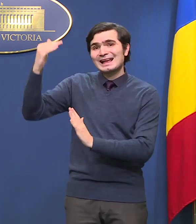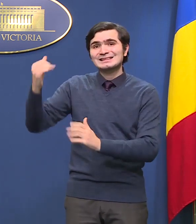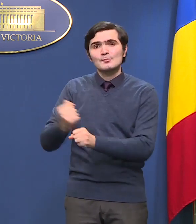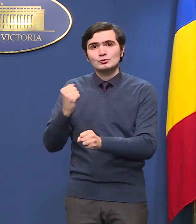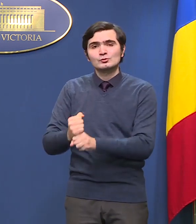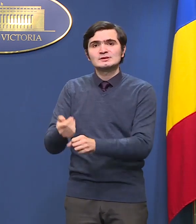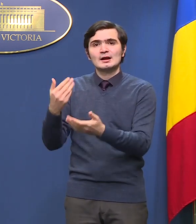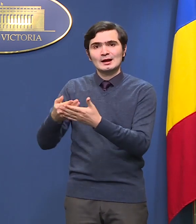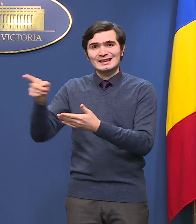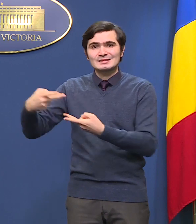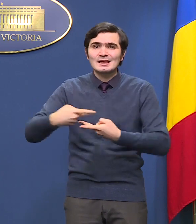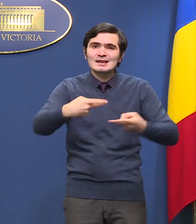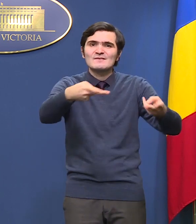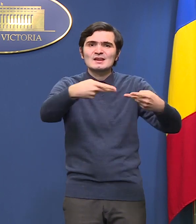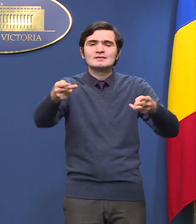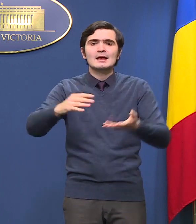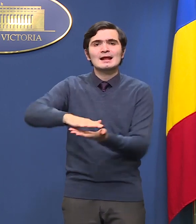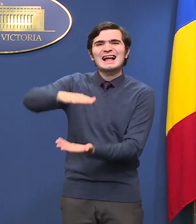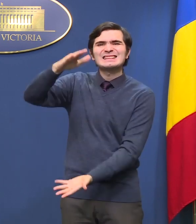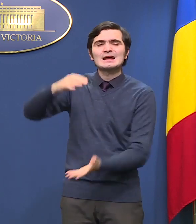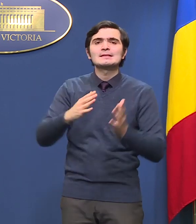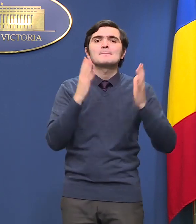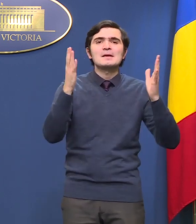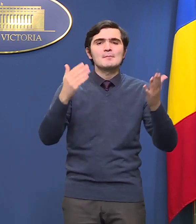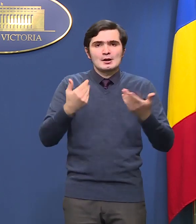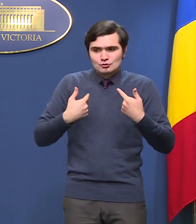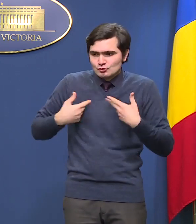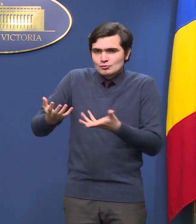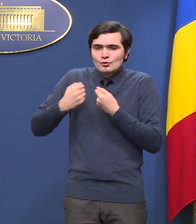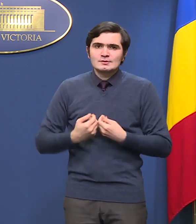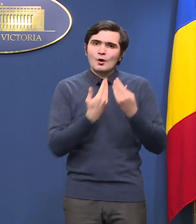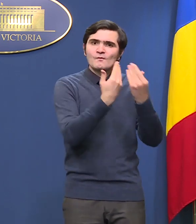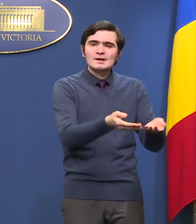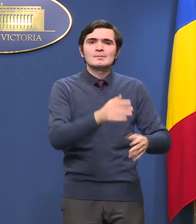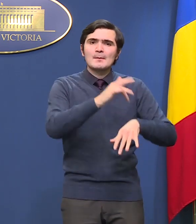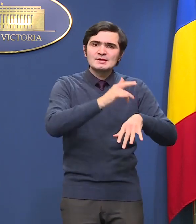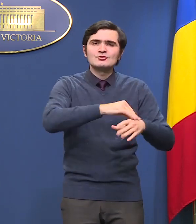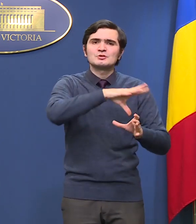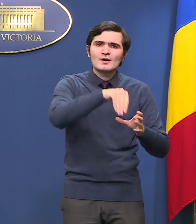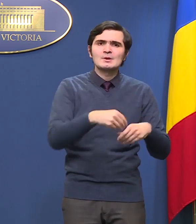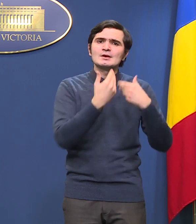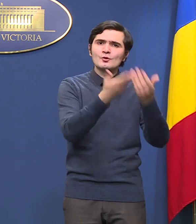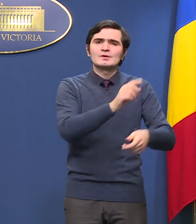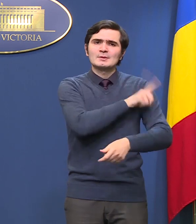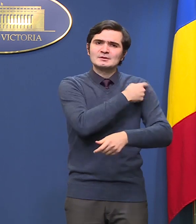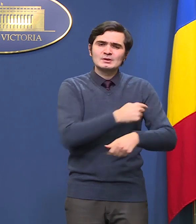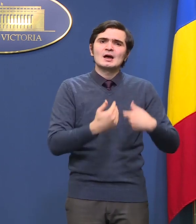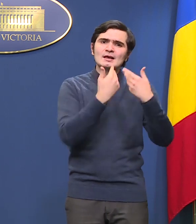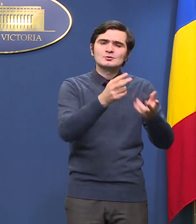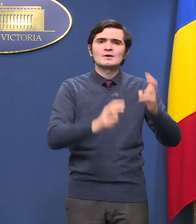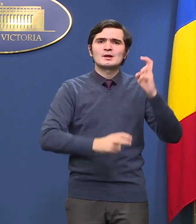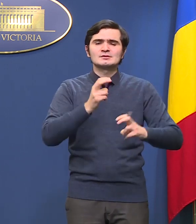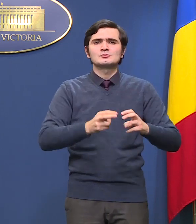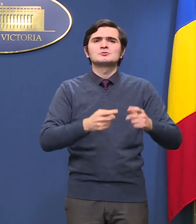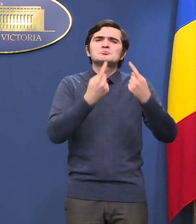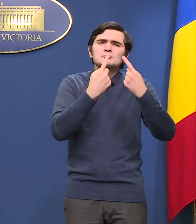încât să punem la dispoziția instituțiilor, spitalelor, medicilor de familie, medicilor din ambulatoriu și